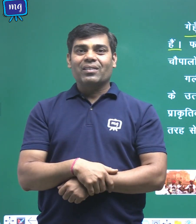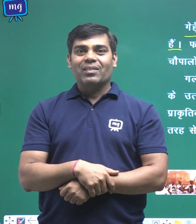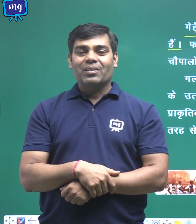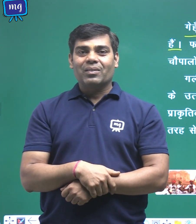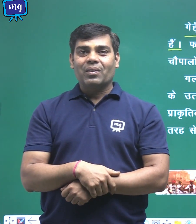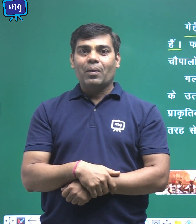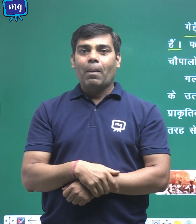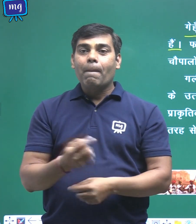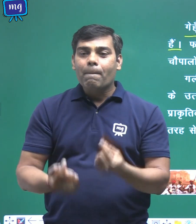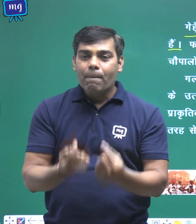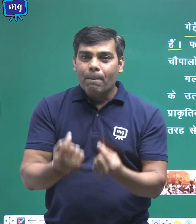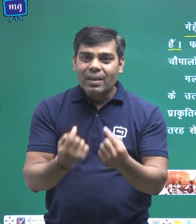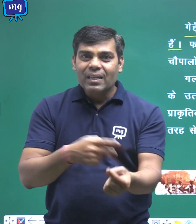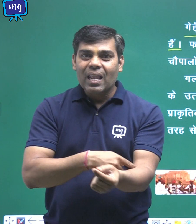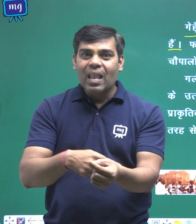फसल